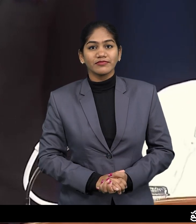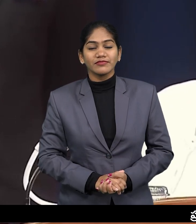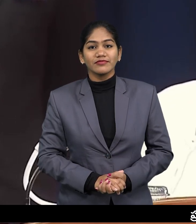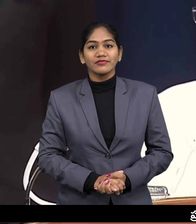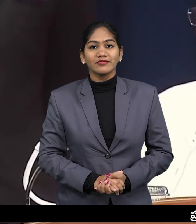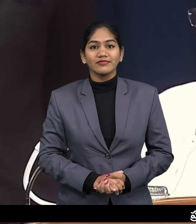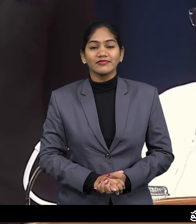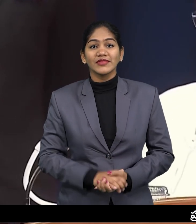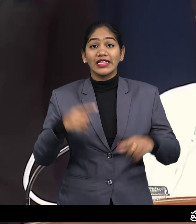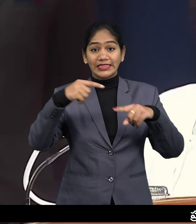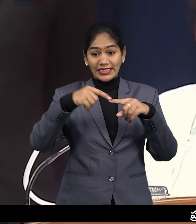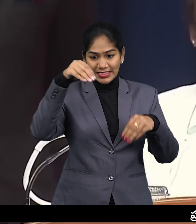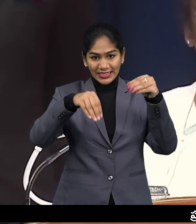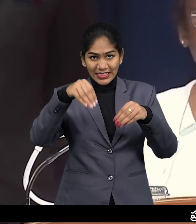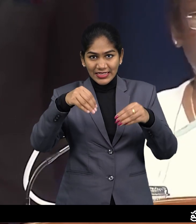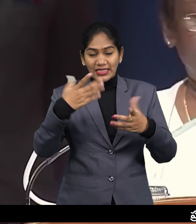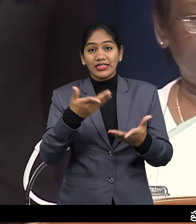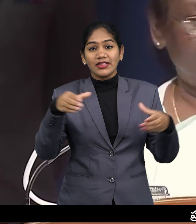ప్రధాన ఎన్నికల కమిషనర్,